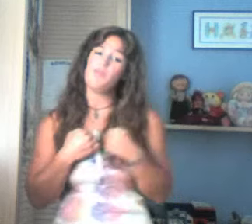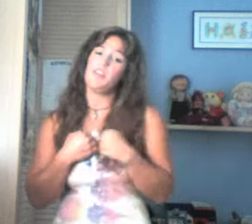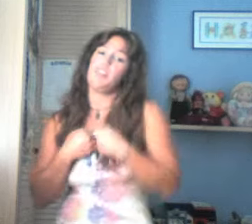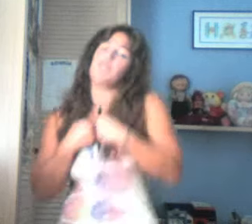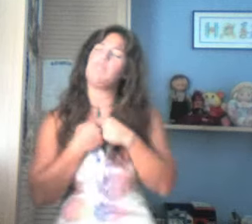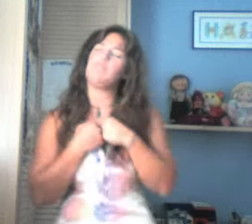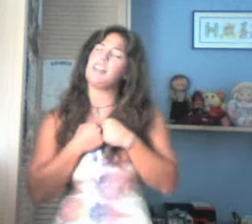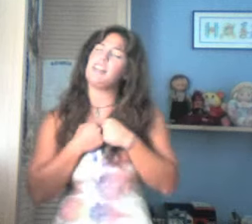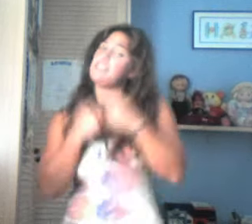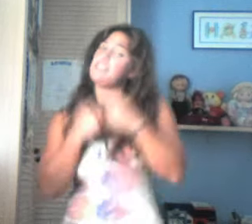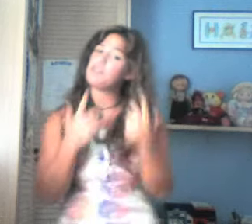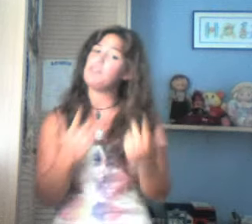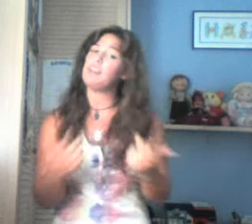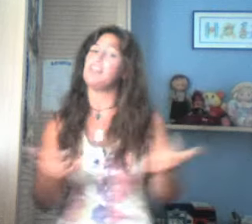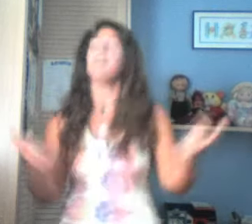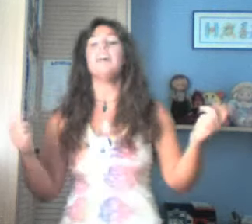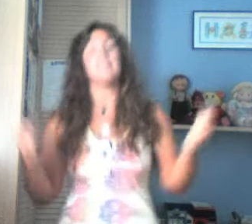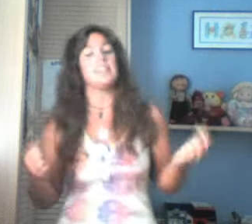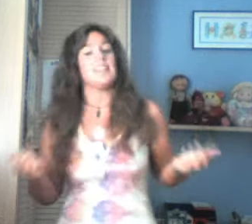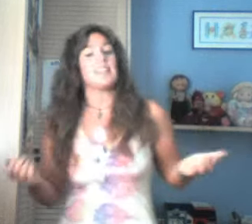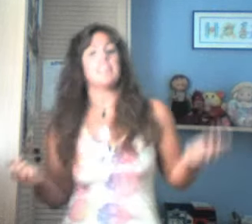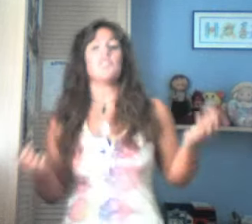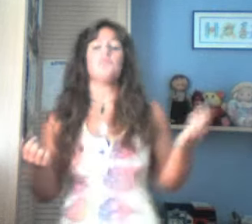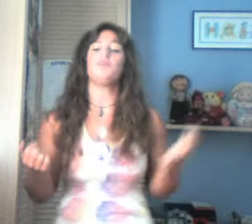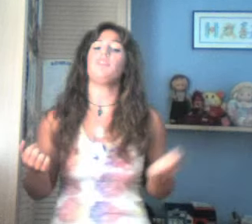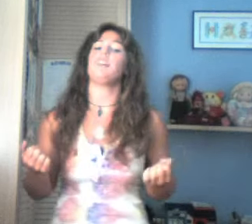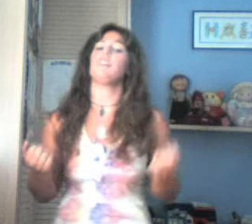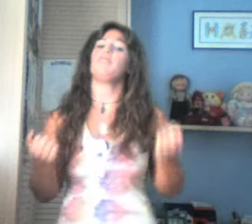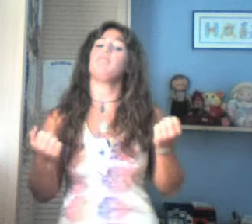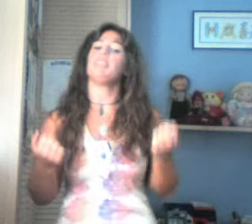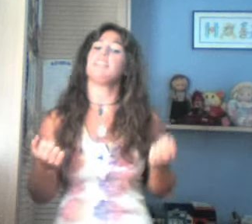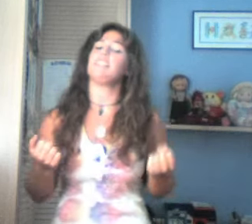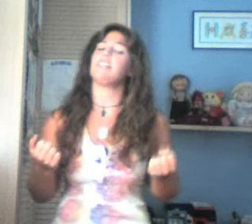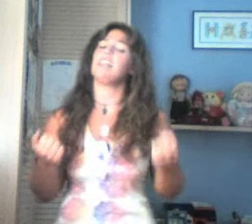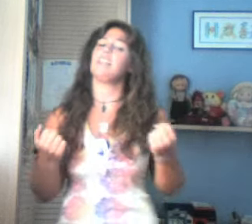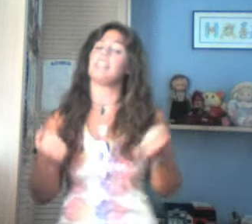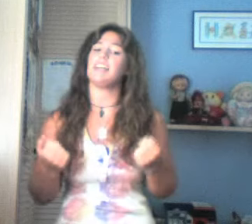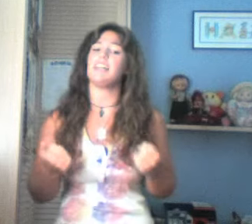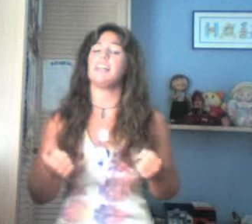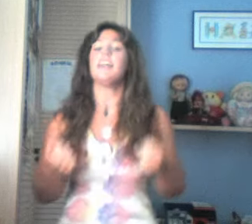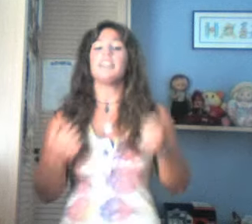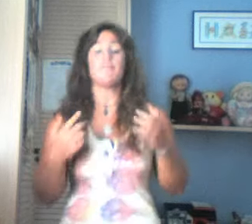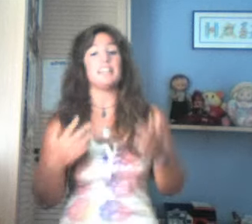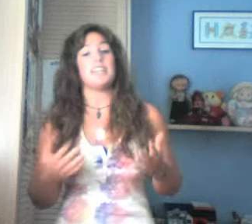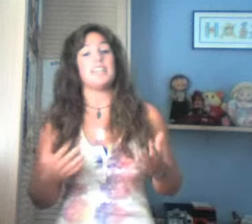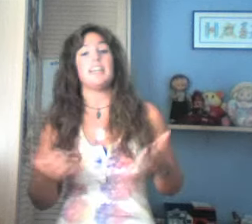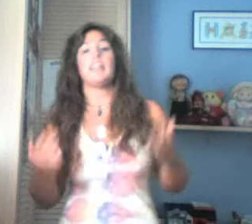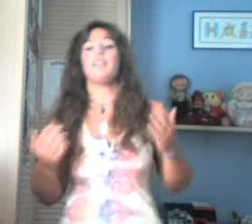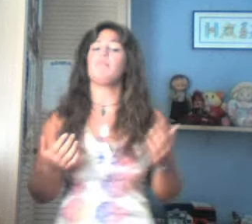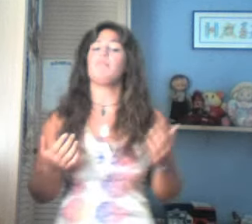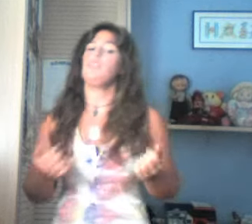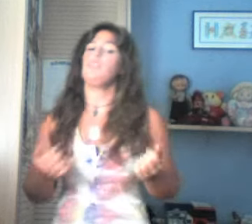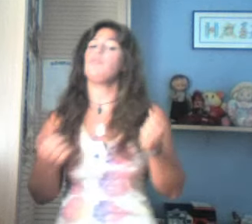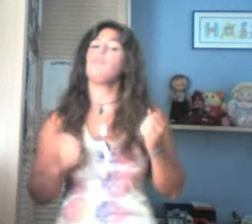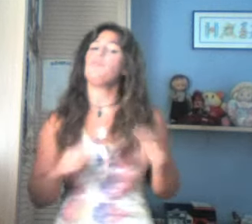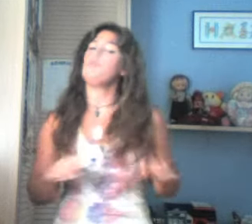conmigo, mañana estás con él. Tendré que suponer que me dejaste de querer. Y aunque él sea mi amigo, no